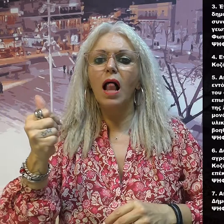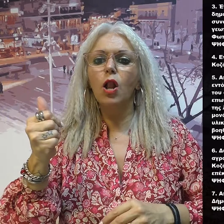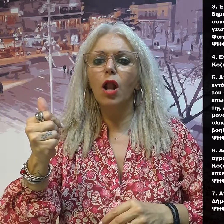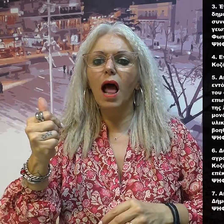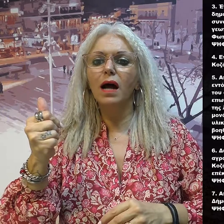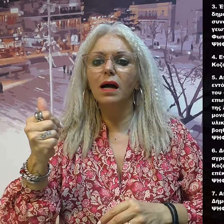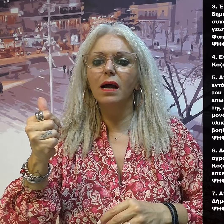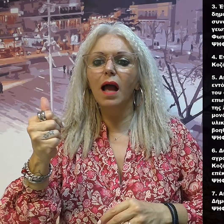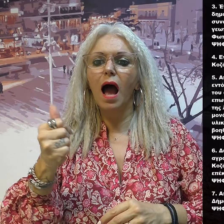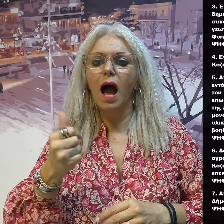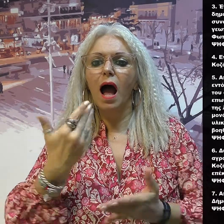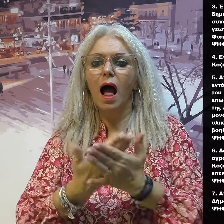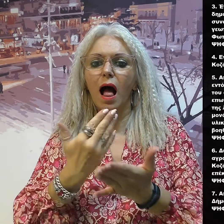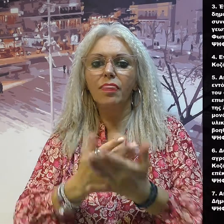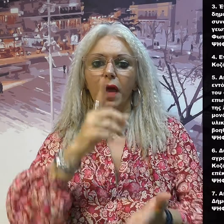έκτασης εμβαδού